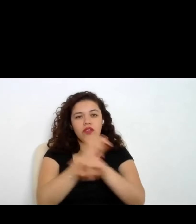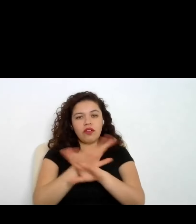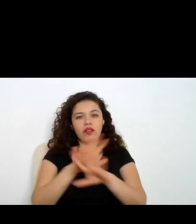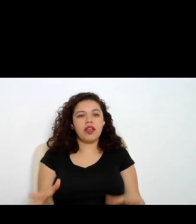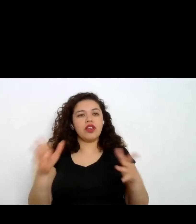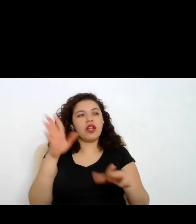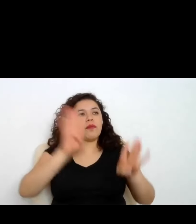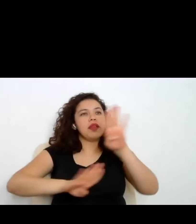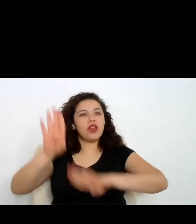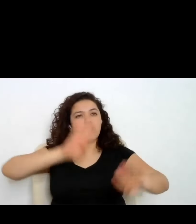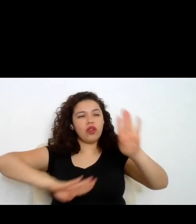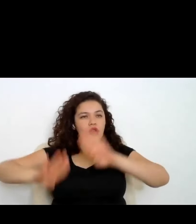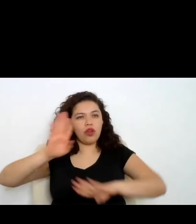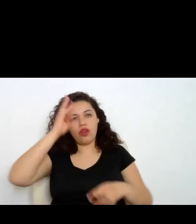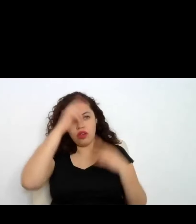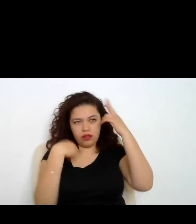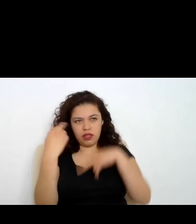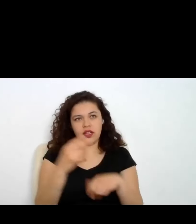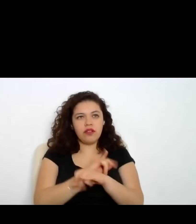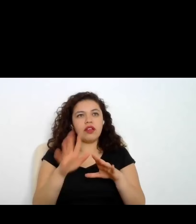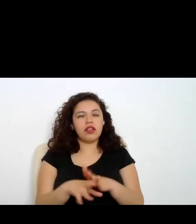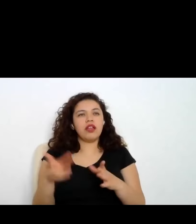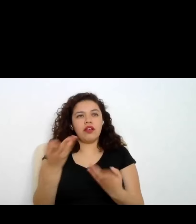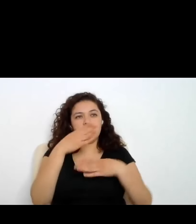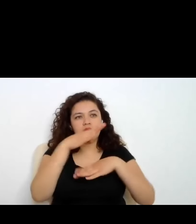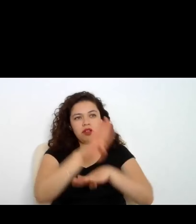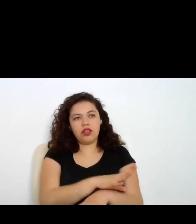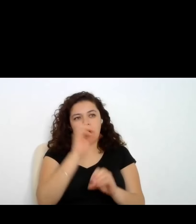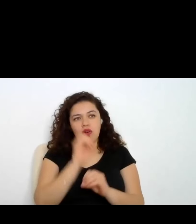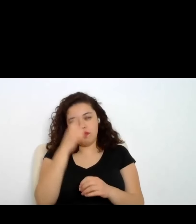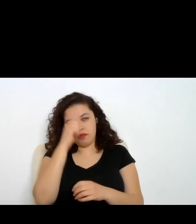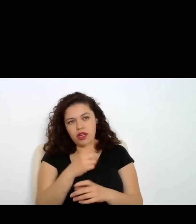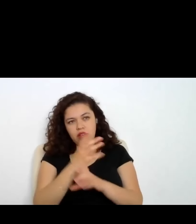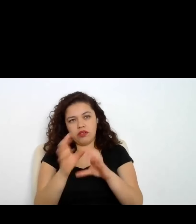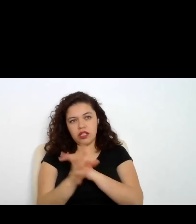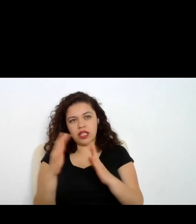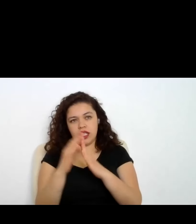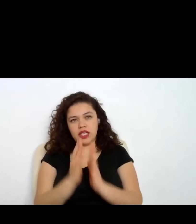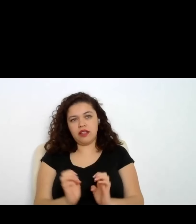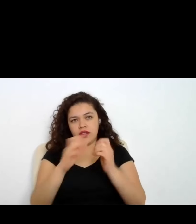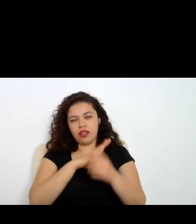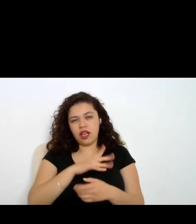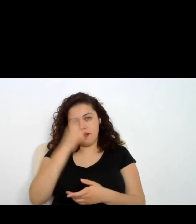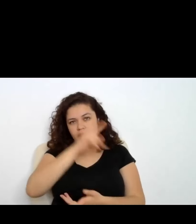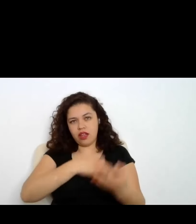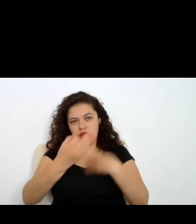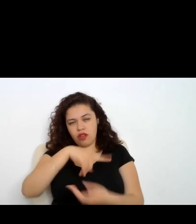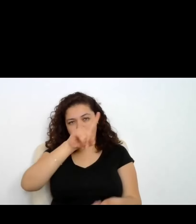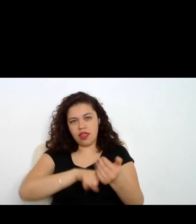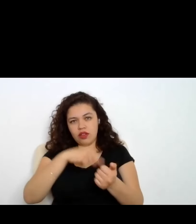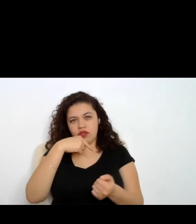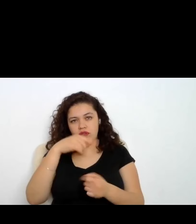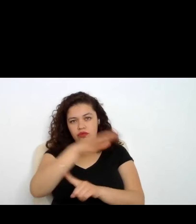biométricos. Datos financieros y patrimoniales, pues ya comentábamos, es aquello que está dentro de la esfera de mi